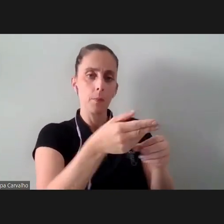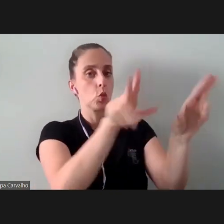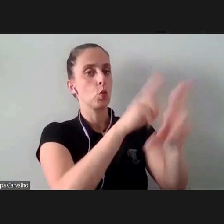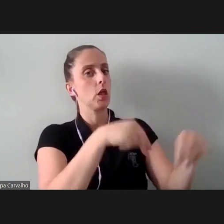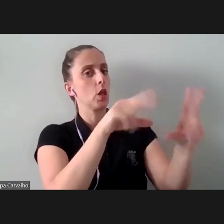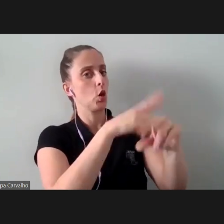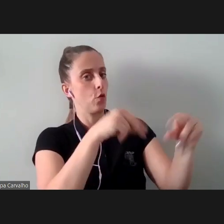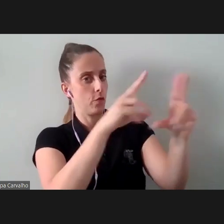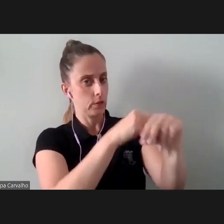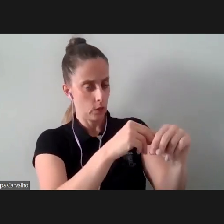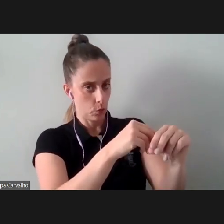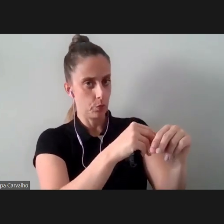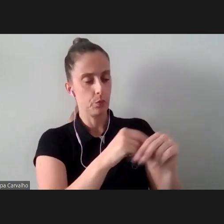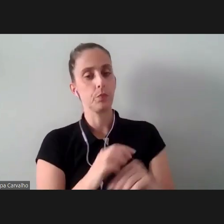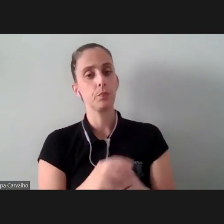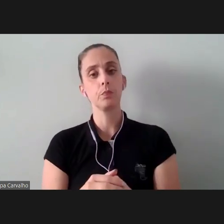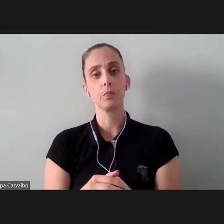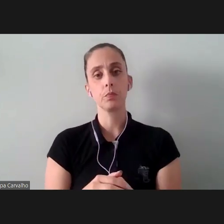laboratório de inovação.